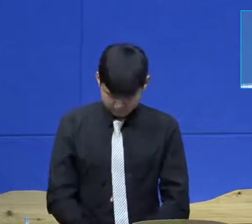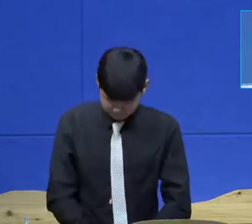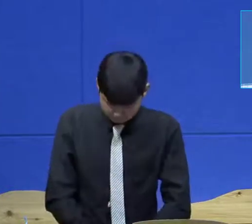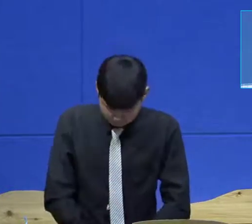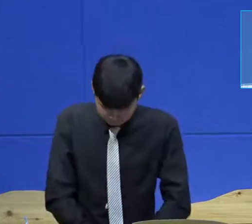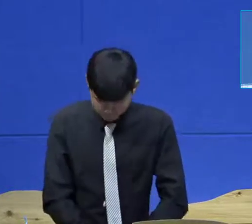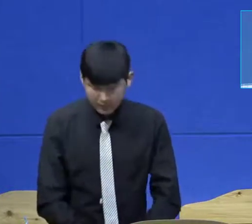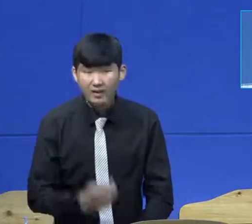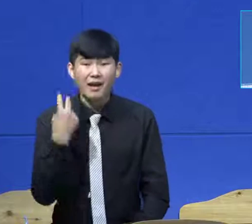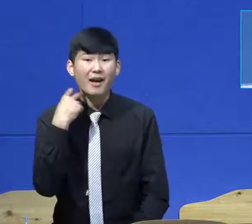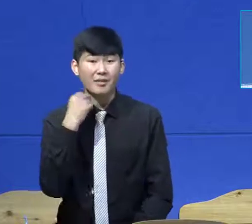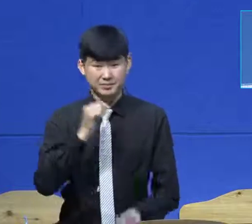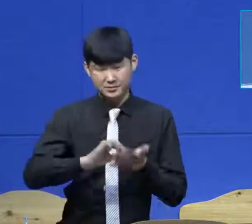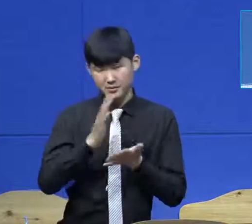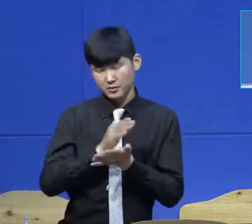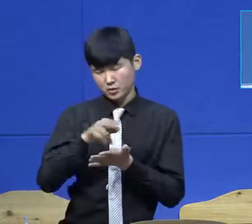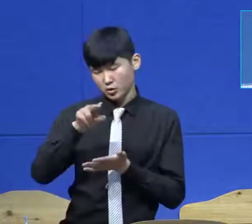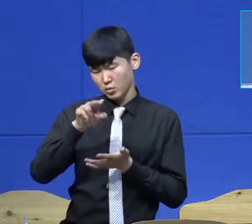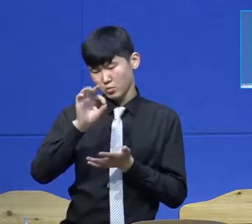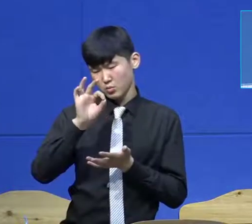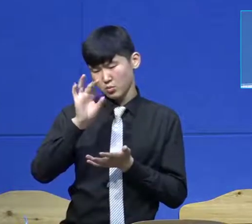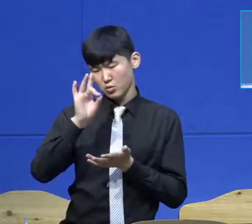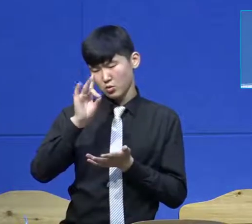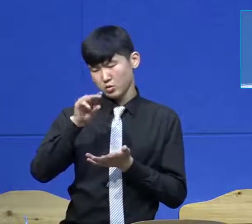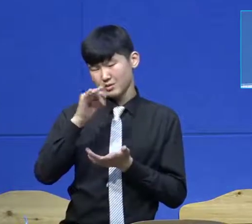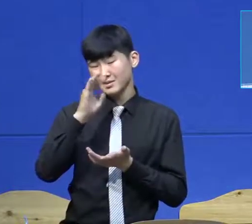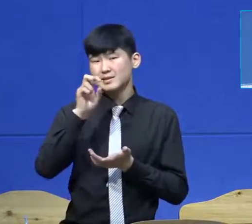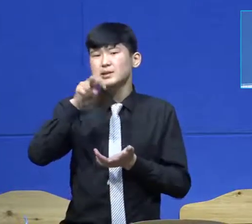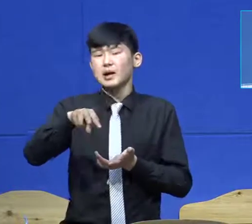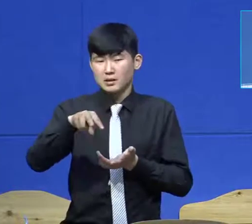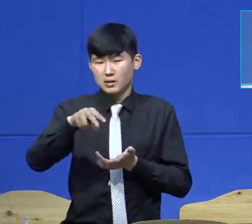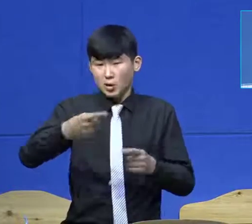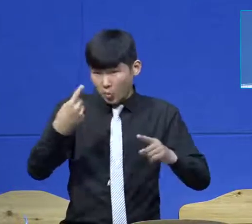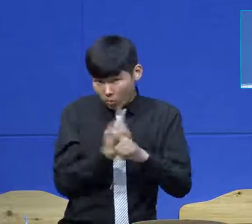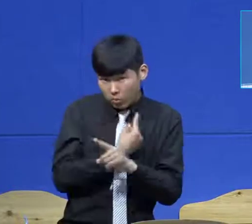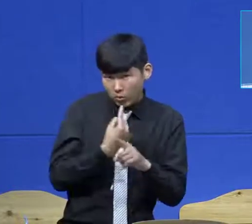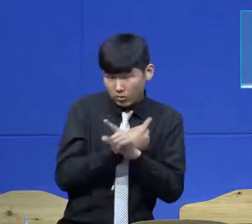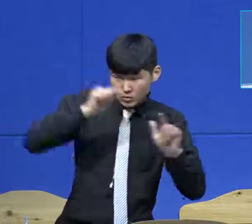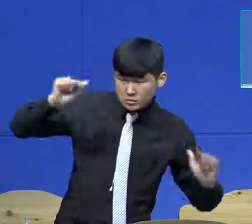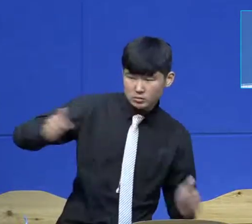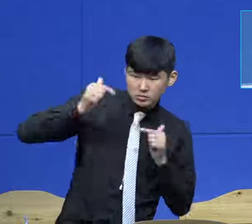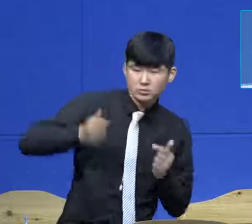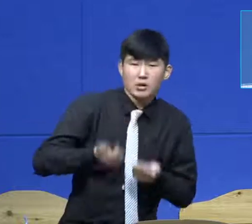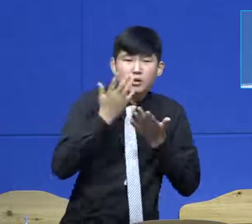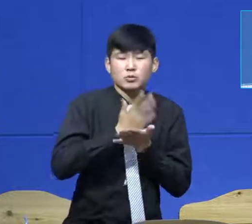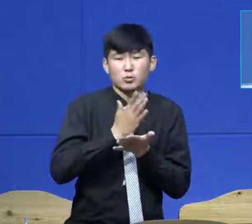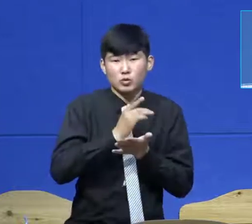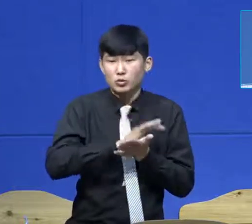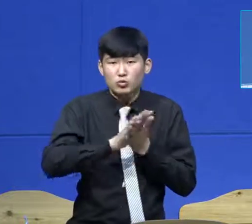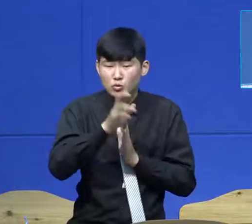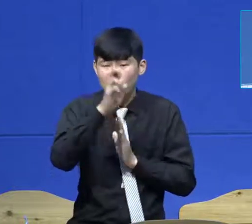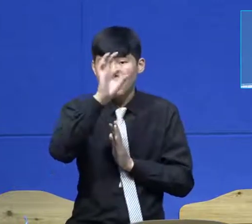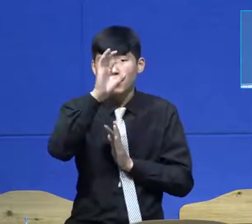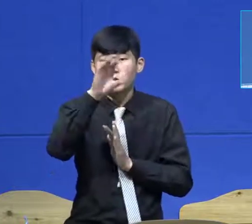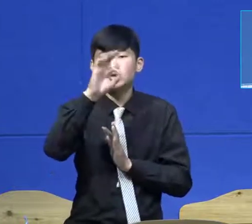Англиарч гэсэн протестант гэж байгаа. Протестант. Энэ буруу гажуу зүйлийг эсэргүүцэн гарч ирнэ гэсэн үг. Сүлийн үеийн хэрэгээр ярил бослого гэсэн